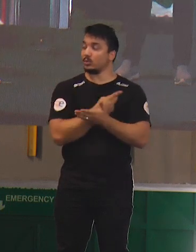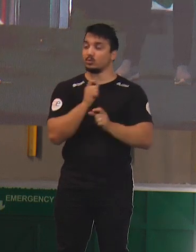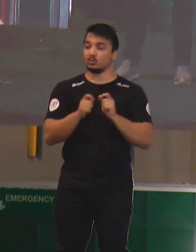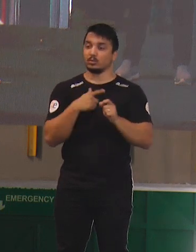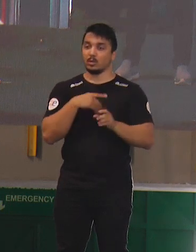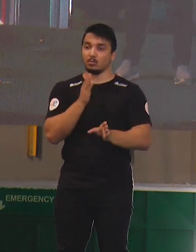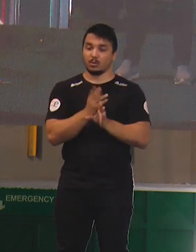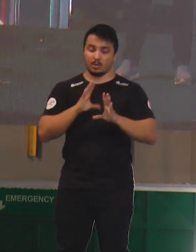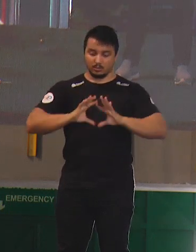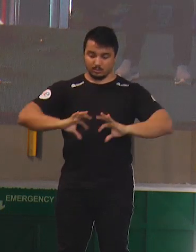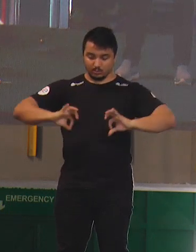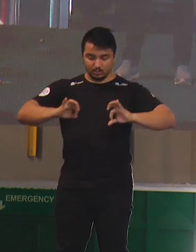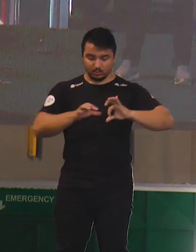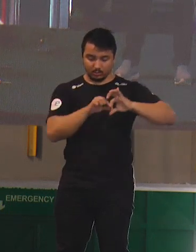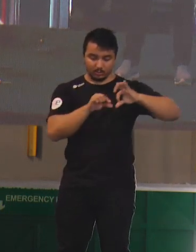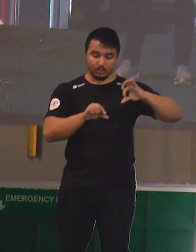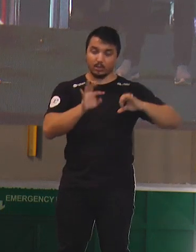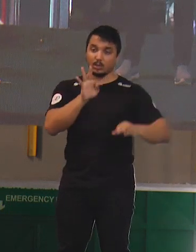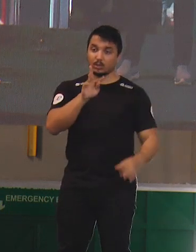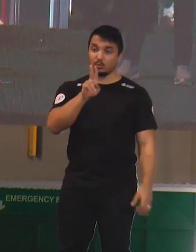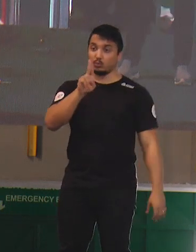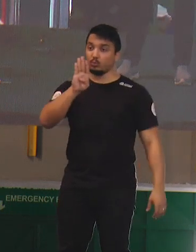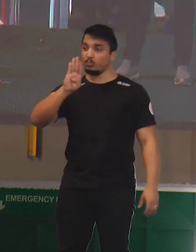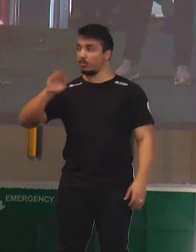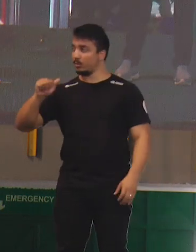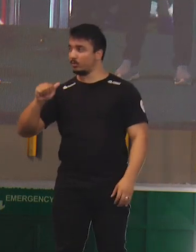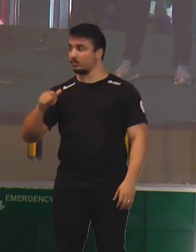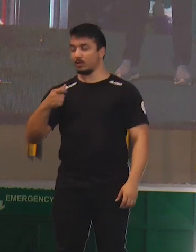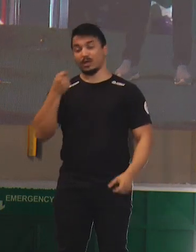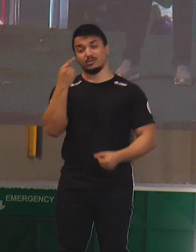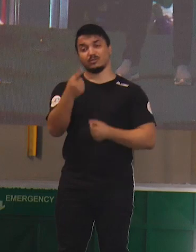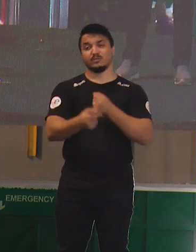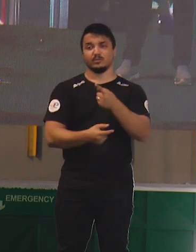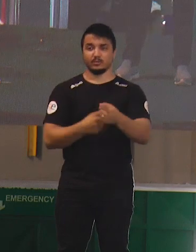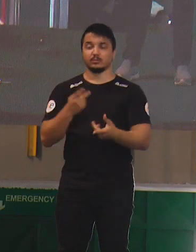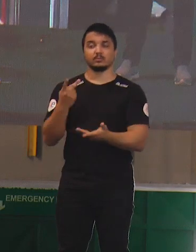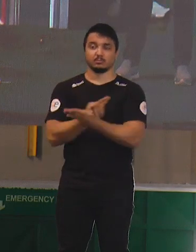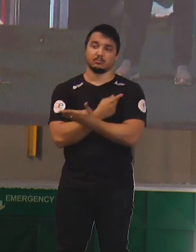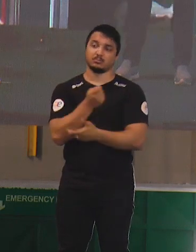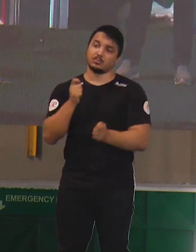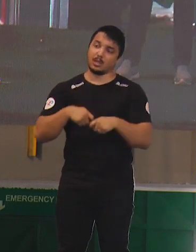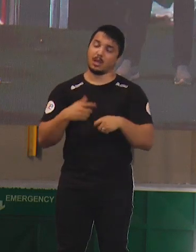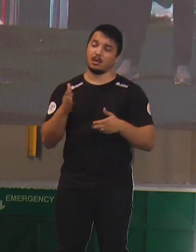tuba uterina, tá bom? É raríssimo, mas pode.